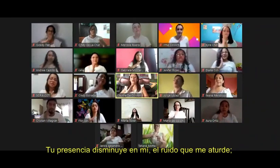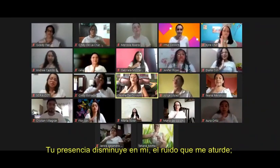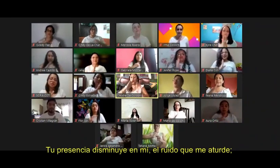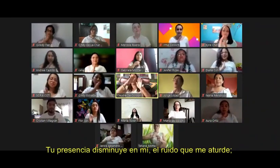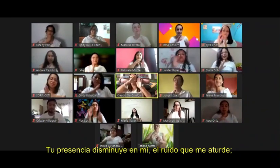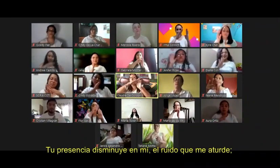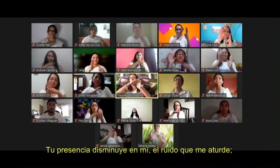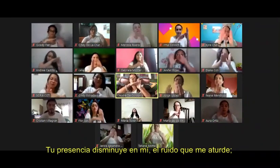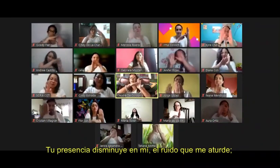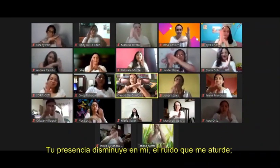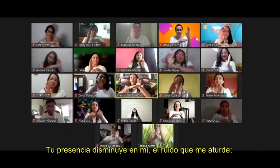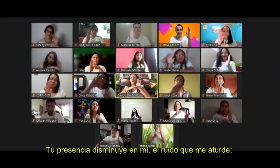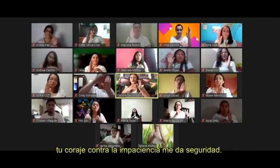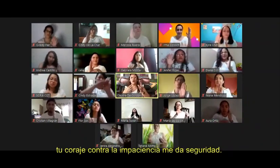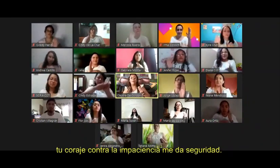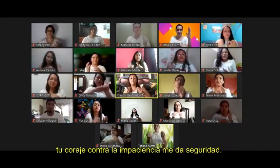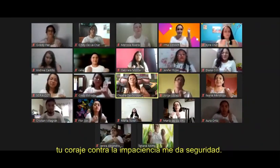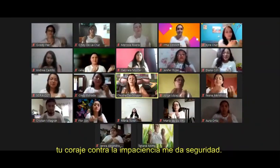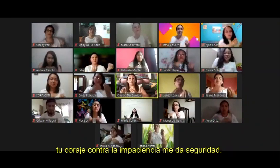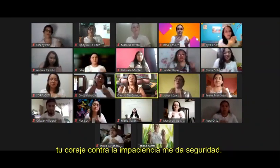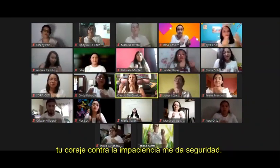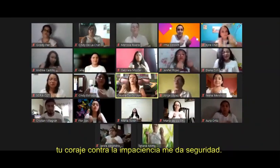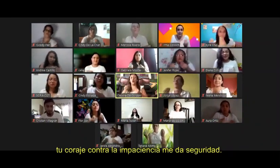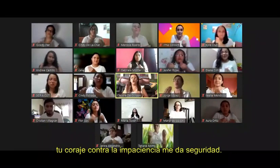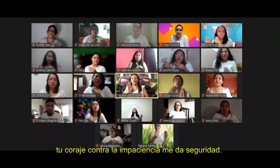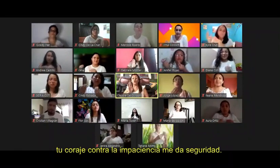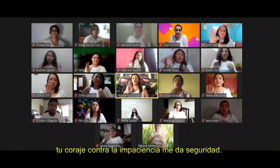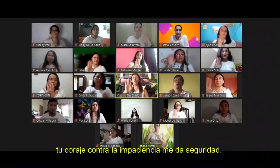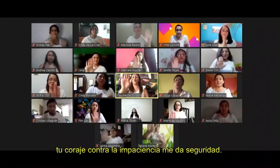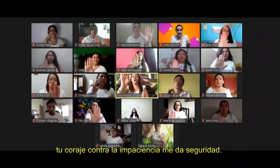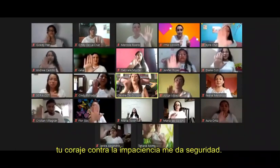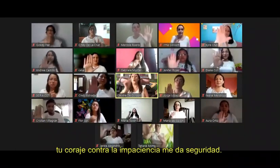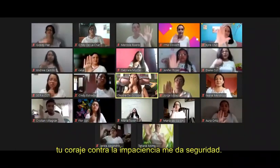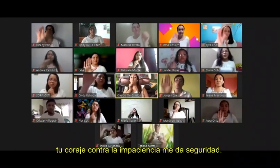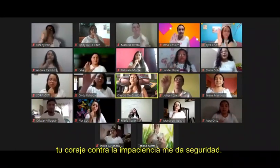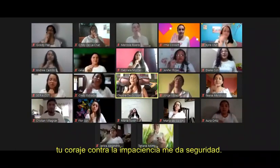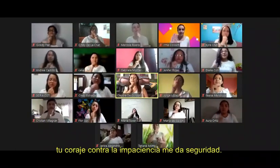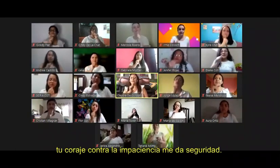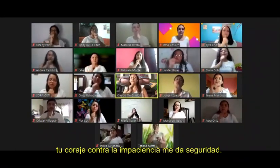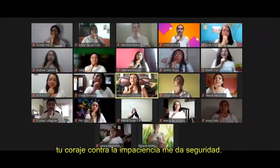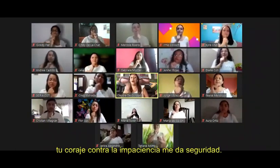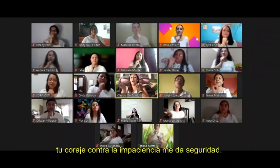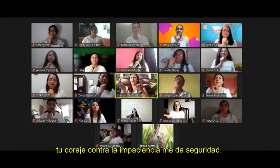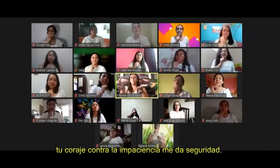aturdé. Tu coraje contra la impaciencia me da